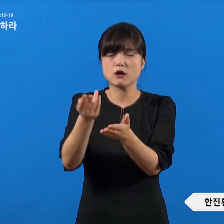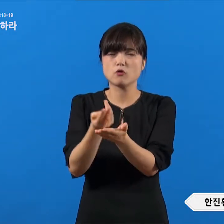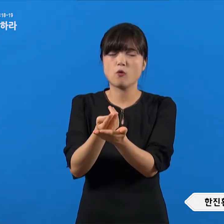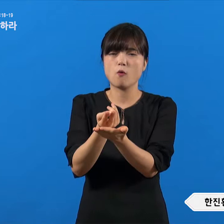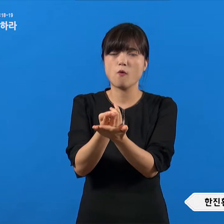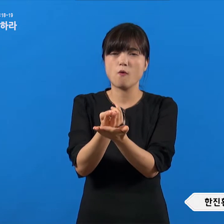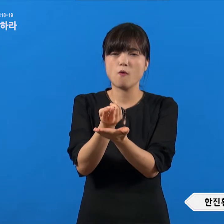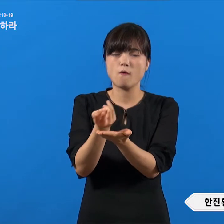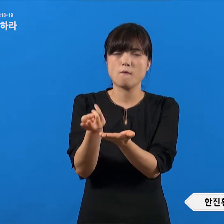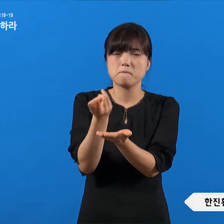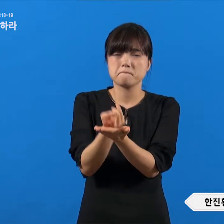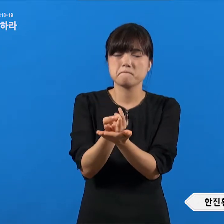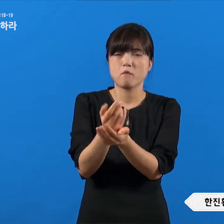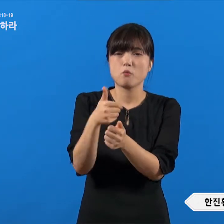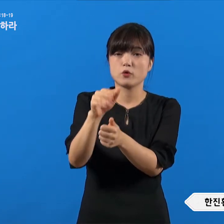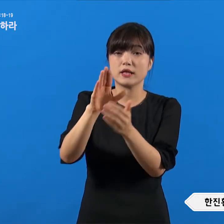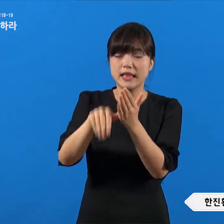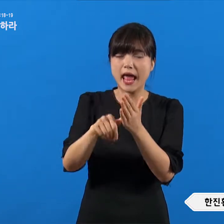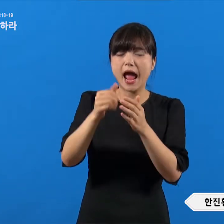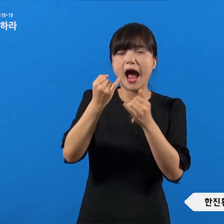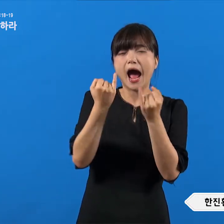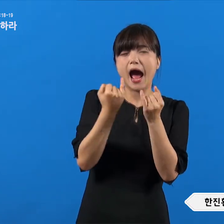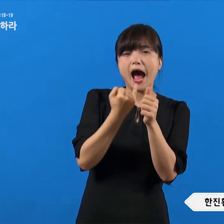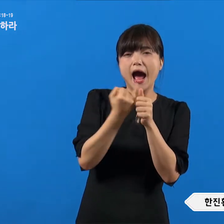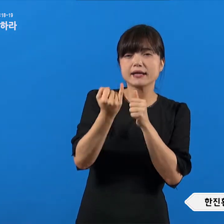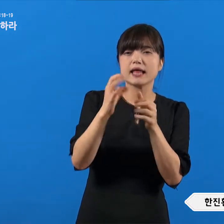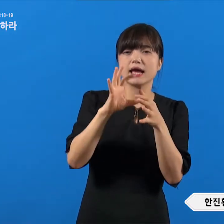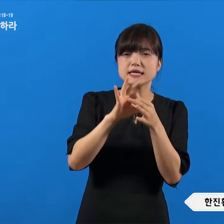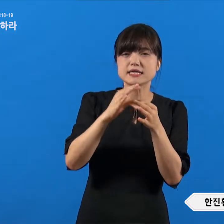아내의 맨발이라는 시를 썼습니다.